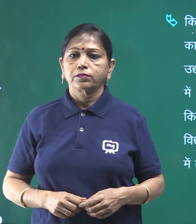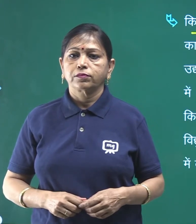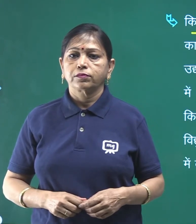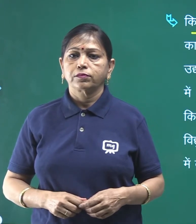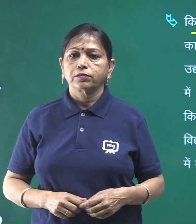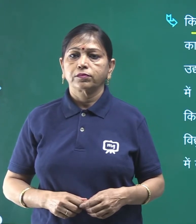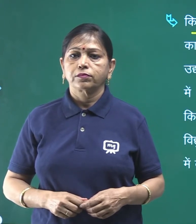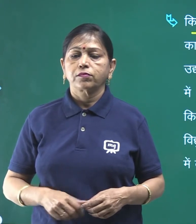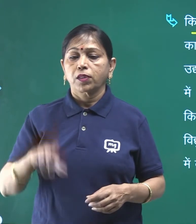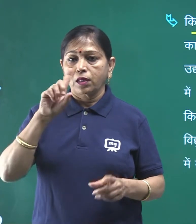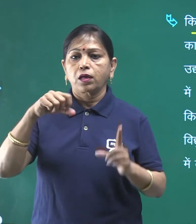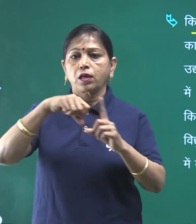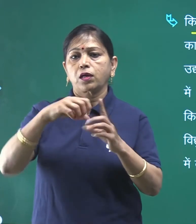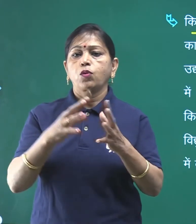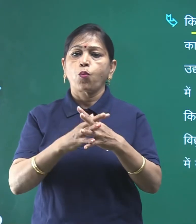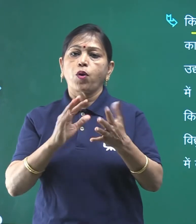1 किलोवाट घंटा